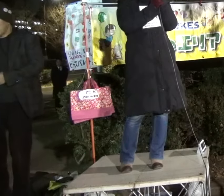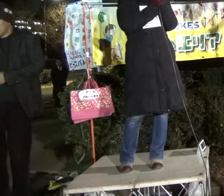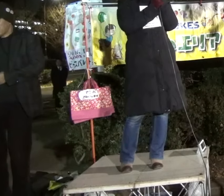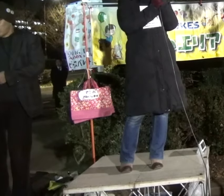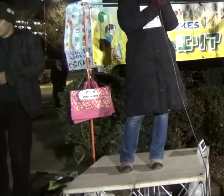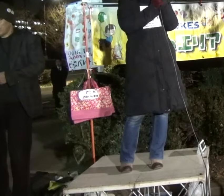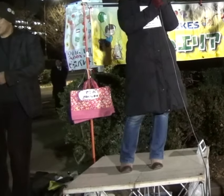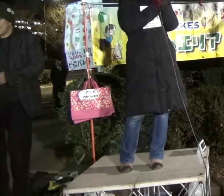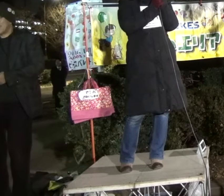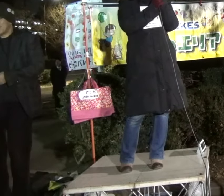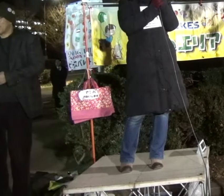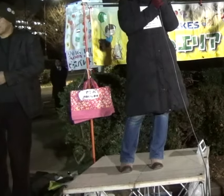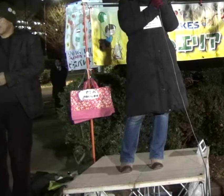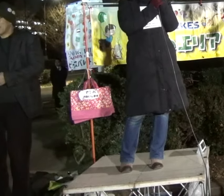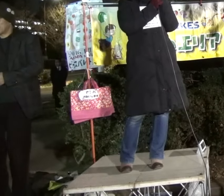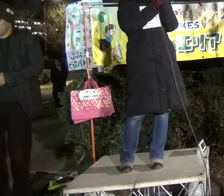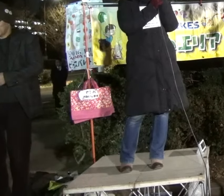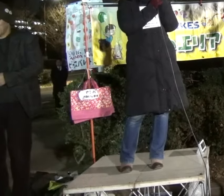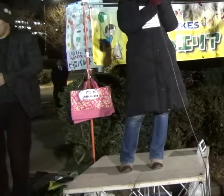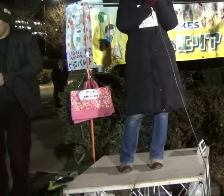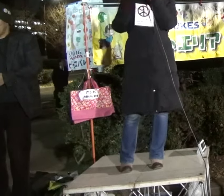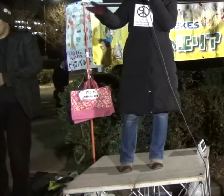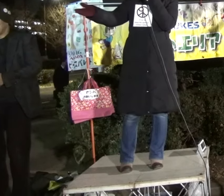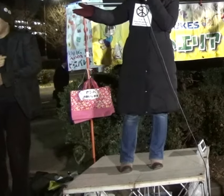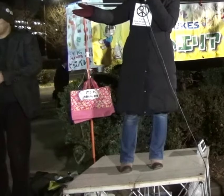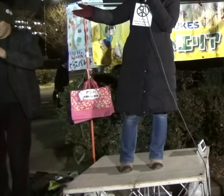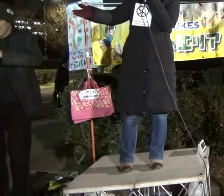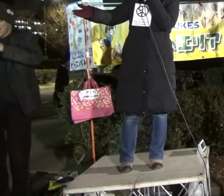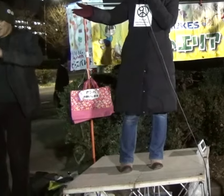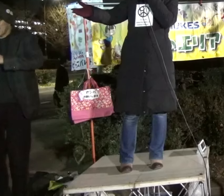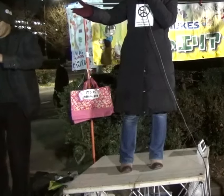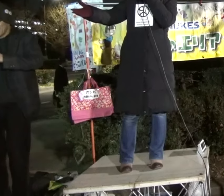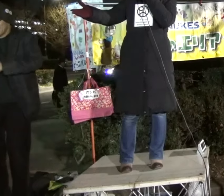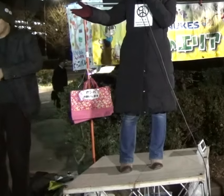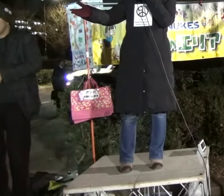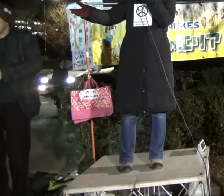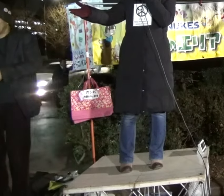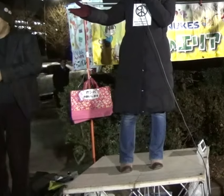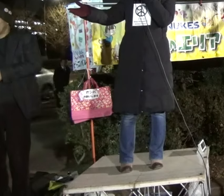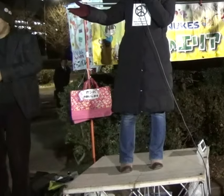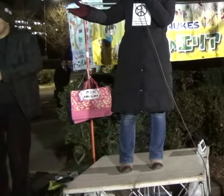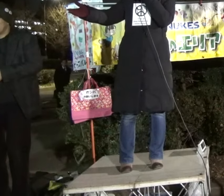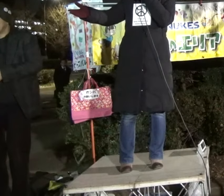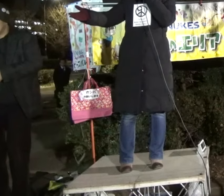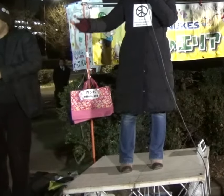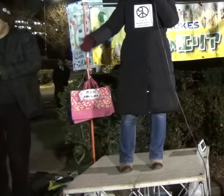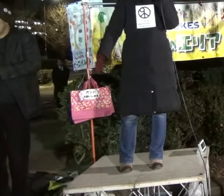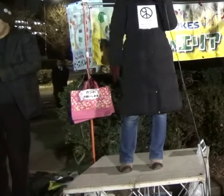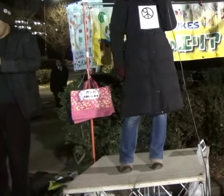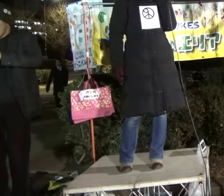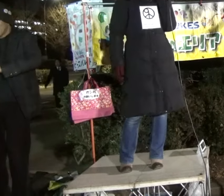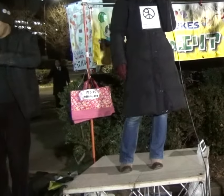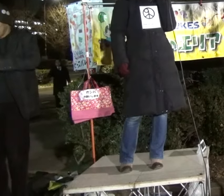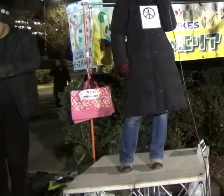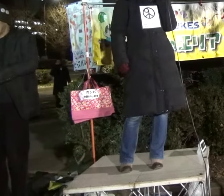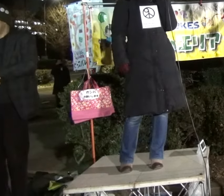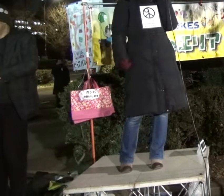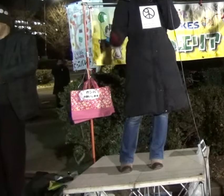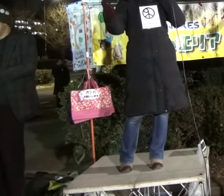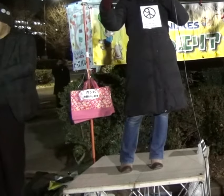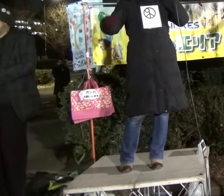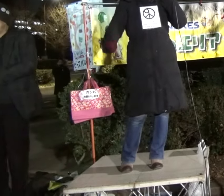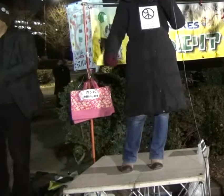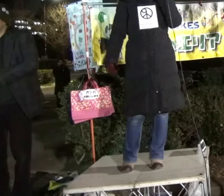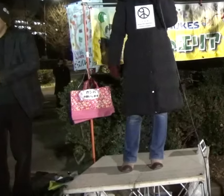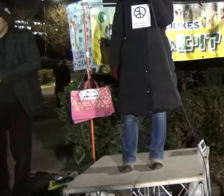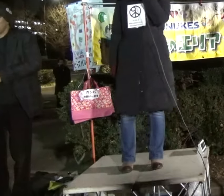は皆さん不死身なんだね。 そうだね。 お父さんもね、 お父さんもね、 片目のお父さんも全然元気で、 もうピンピンしてるしね。ね、 小田